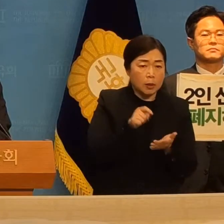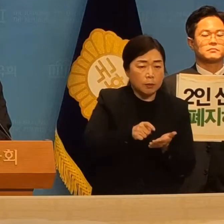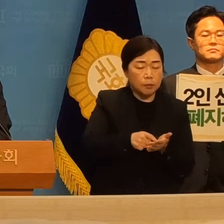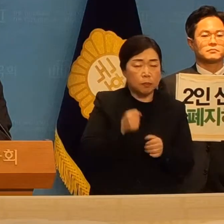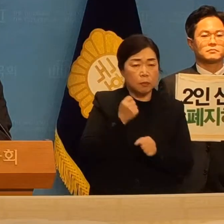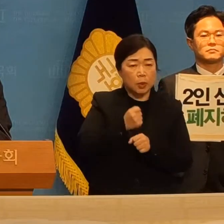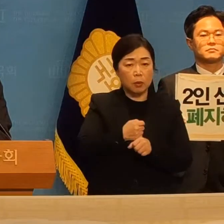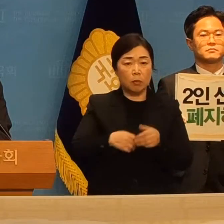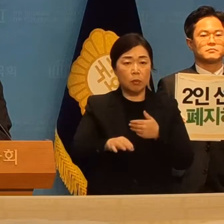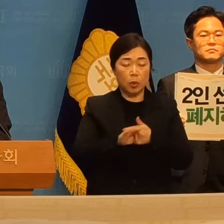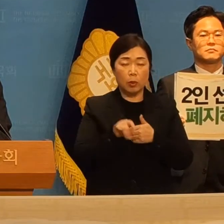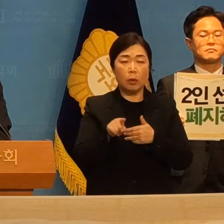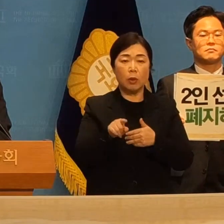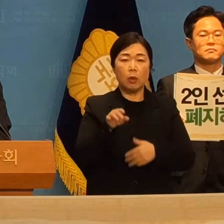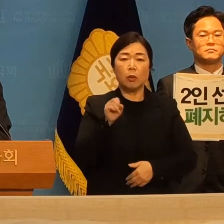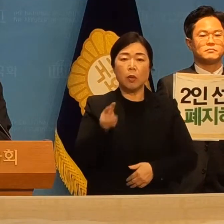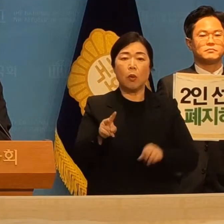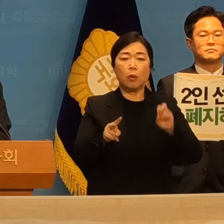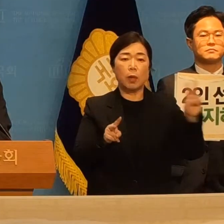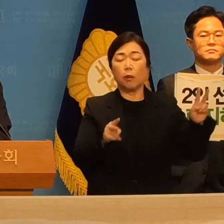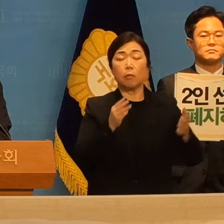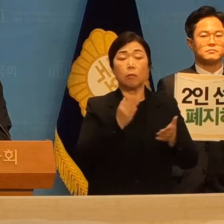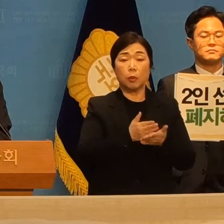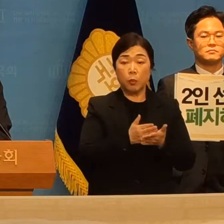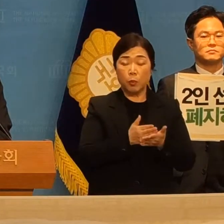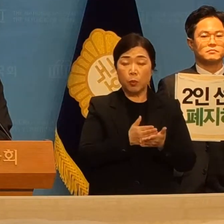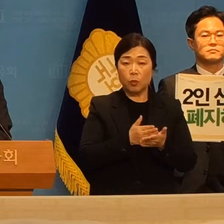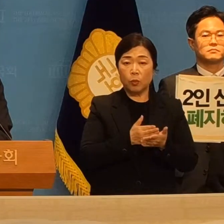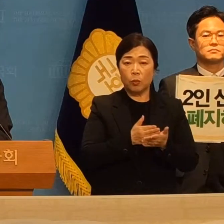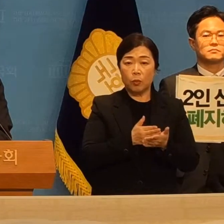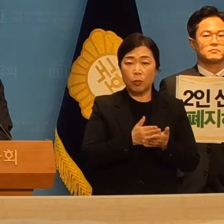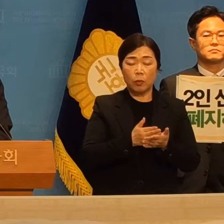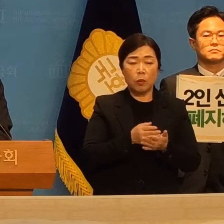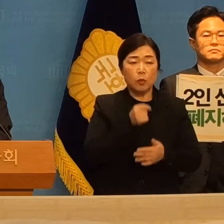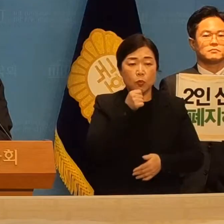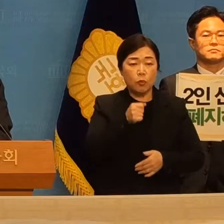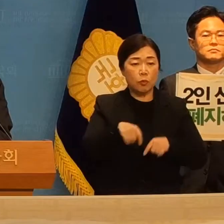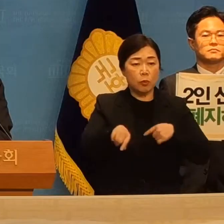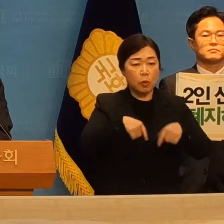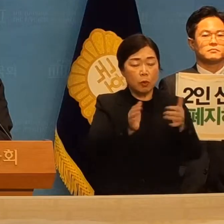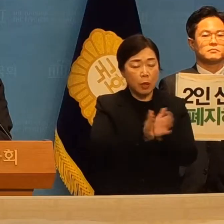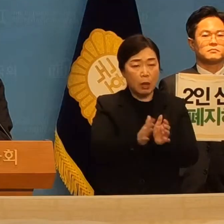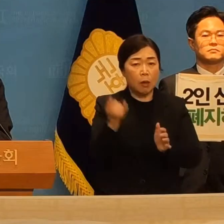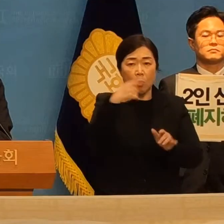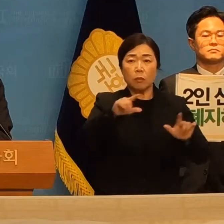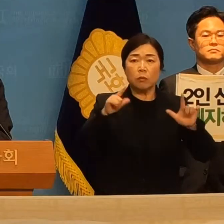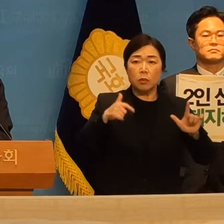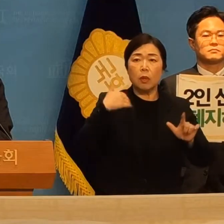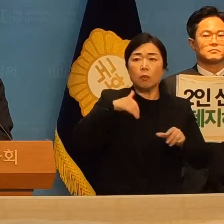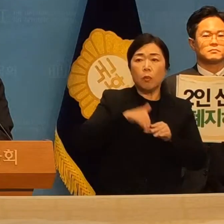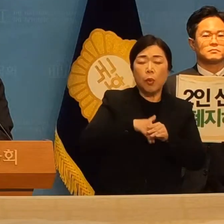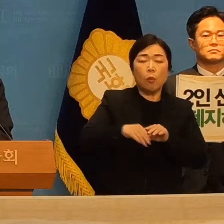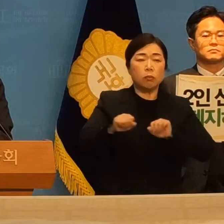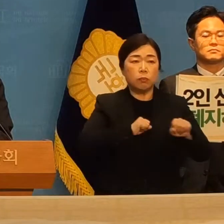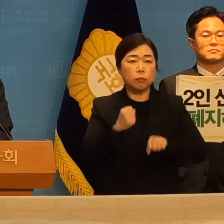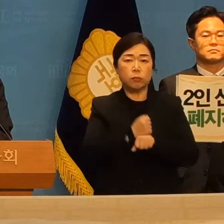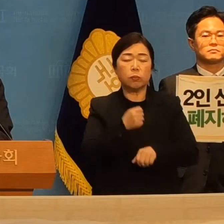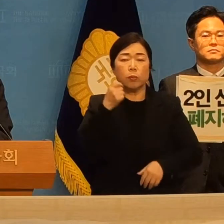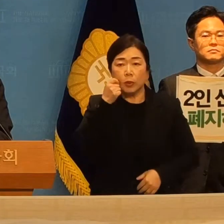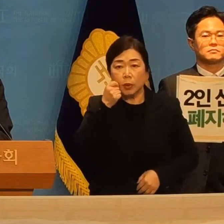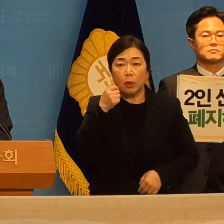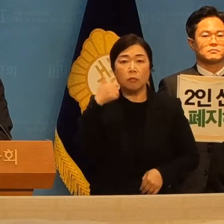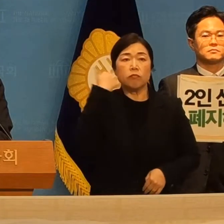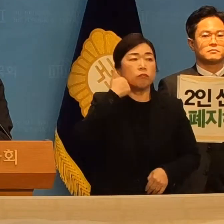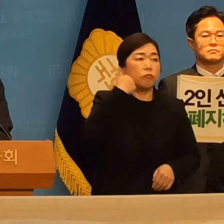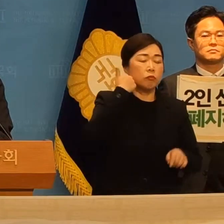만든다면 거대 정당이 아닌 소수 정당 후보들은 단기간에 인지도조차 만들기 어렵기 때문에 2인 선거구